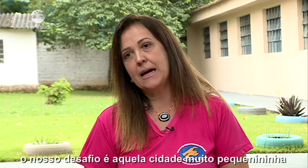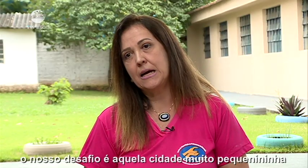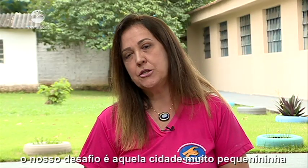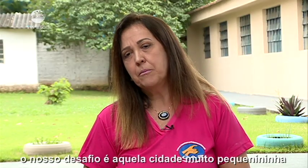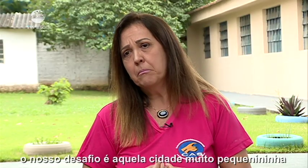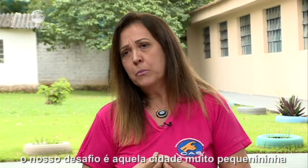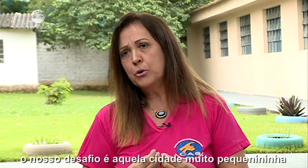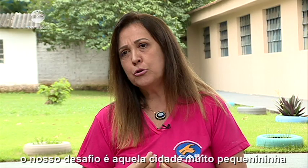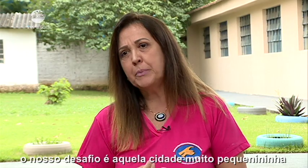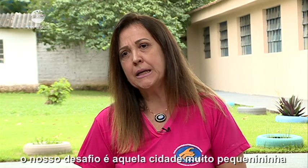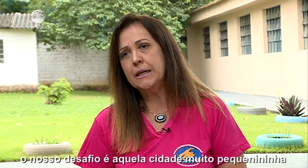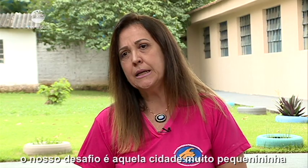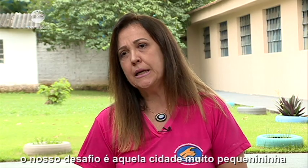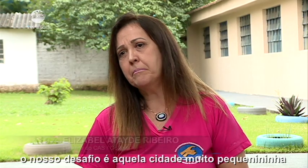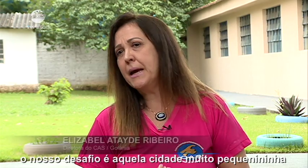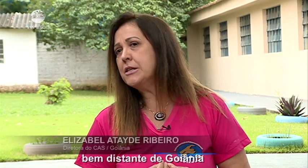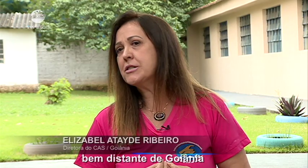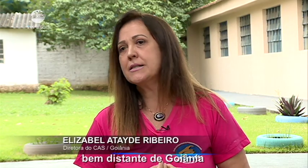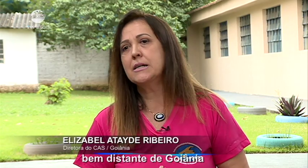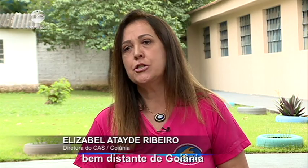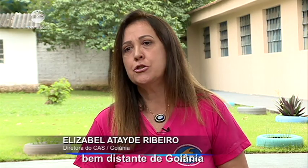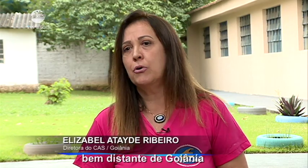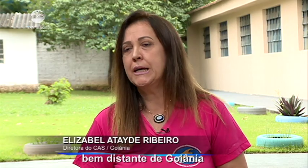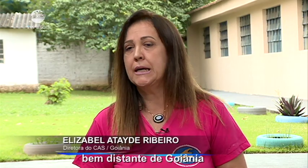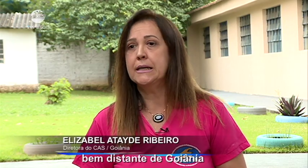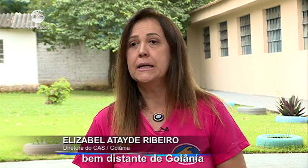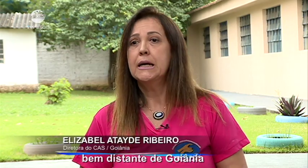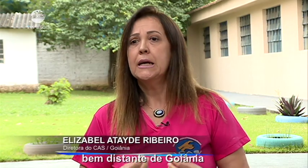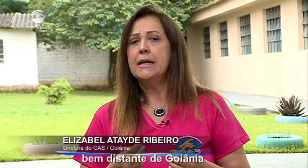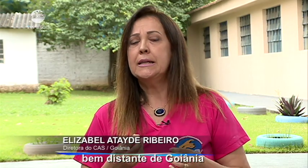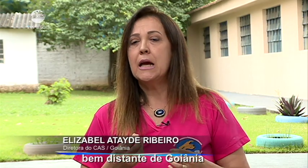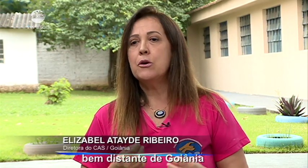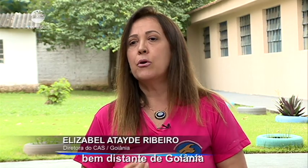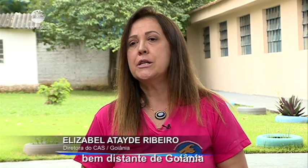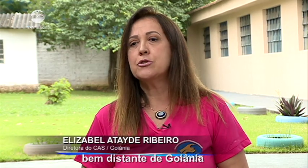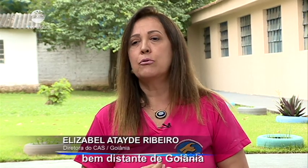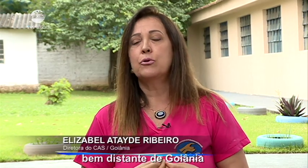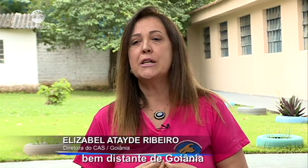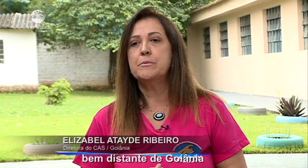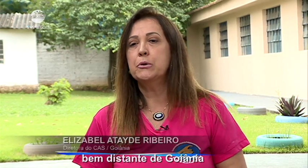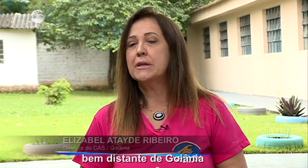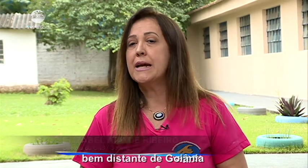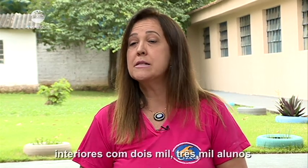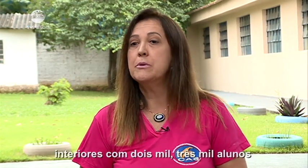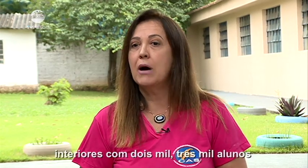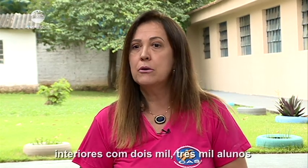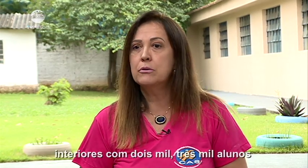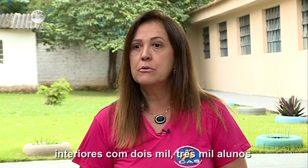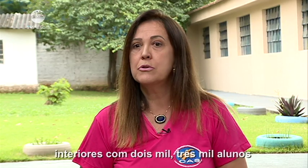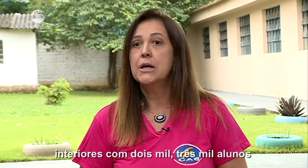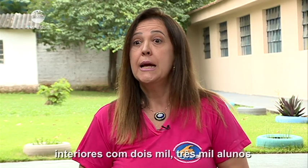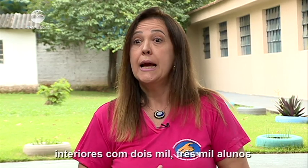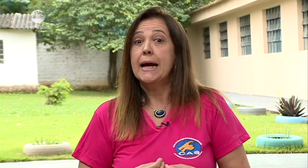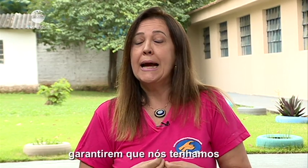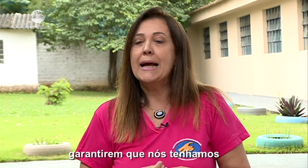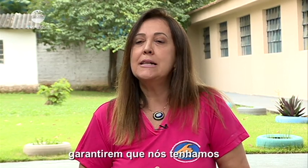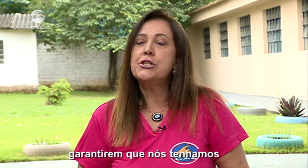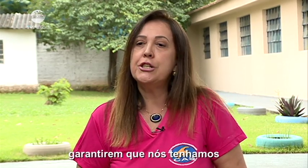cidade muito pequenininha, bem distante de Goiânia, interiores com 2.000, 3.000 alunos, garantirem